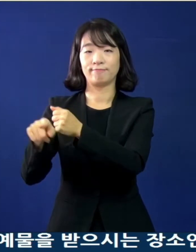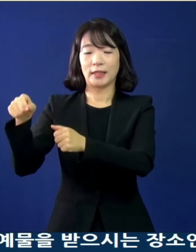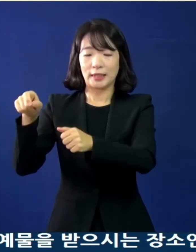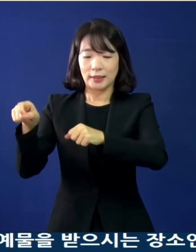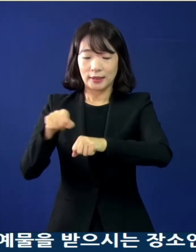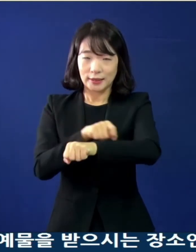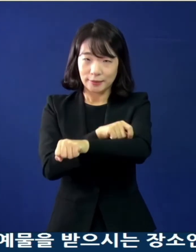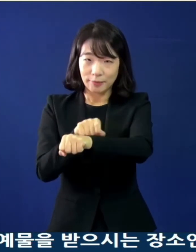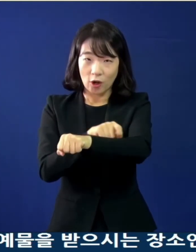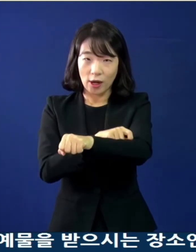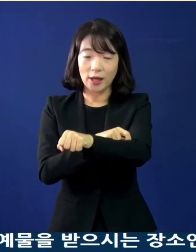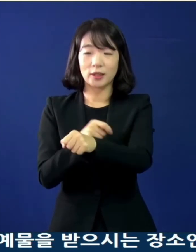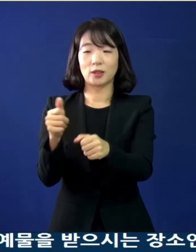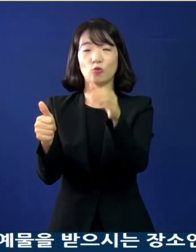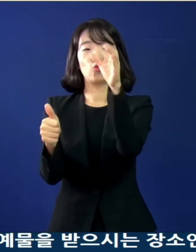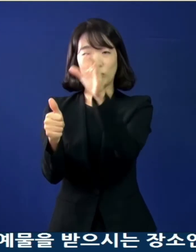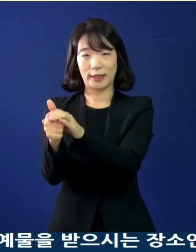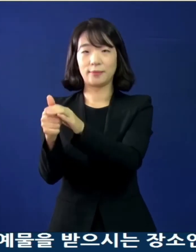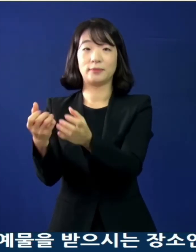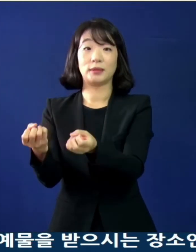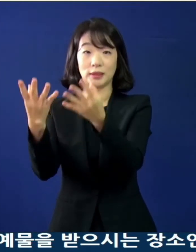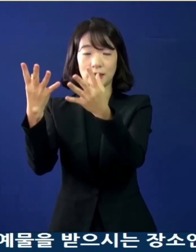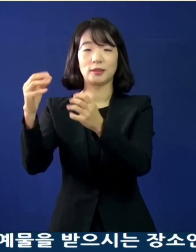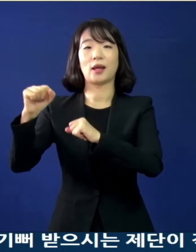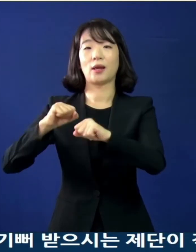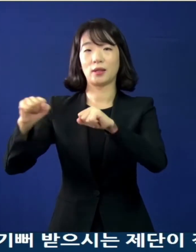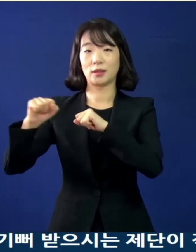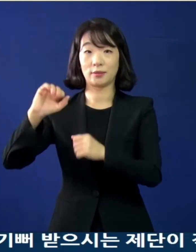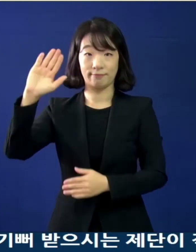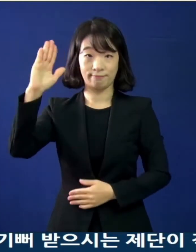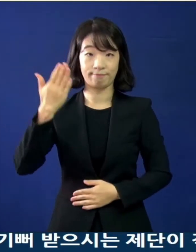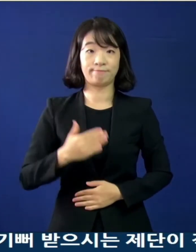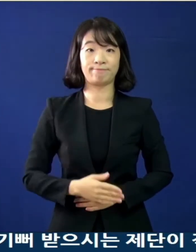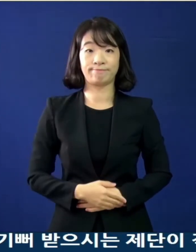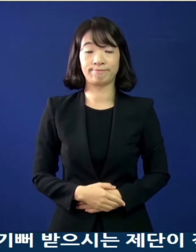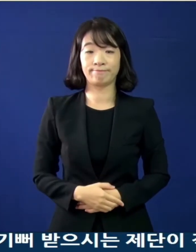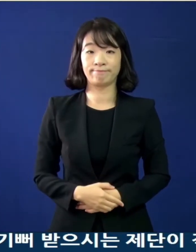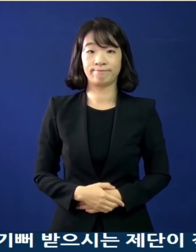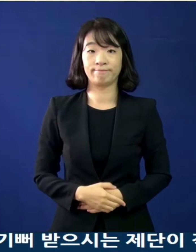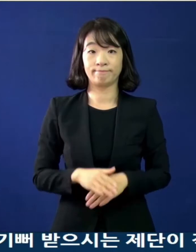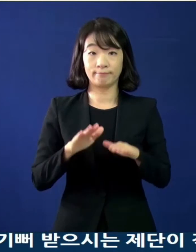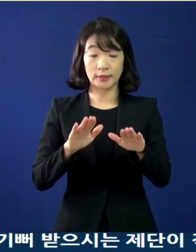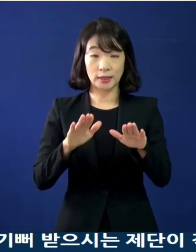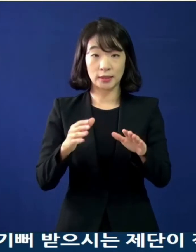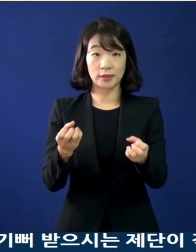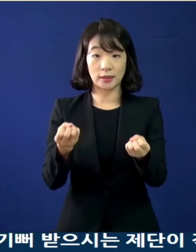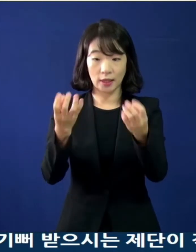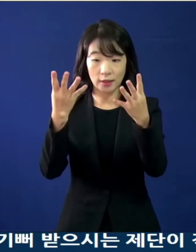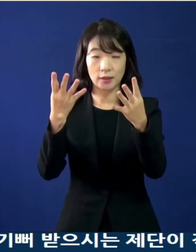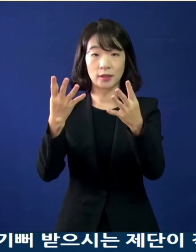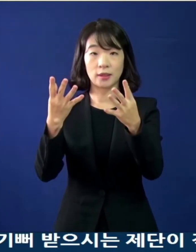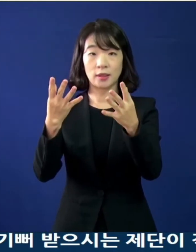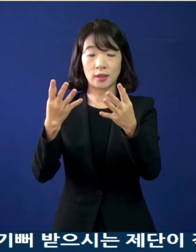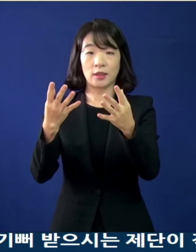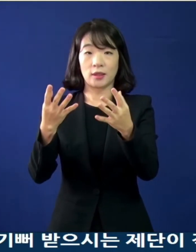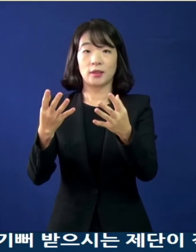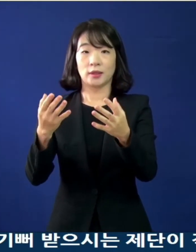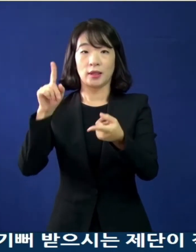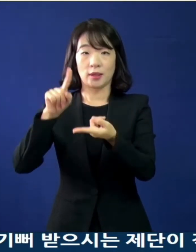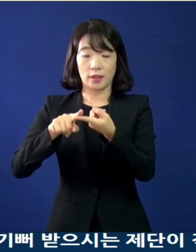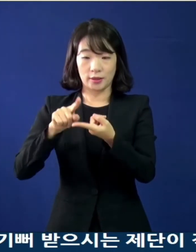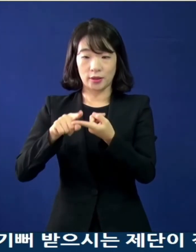예식이 이루어졌다, 이렇게 보고 있습니다. 자, 이 예식을 말씀드린 대로